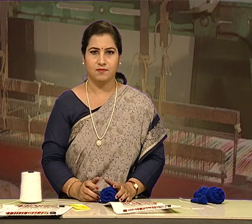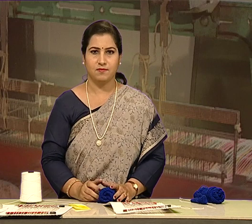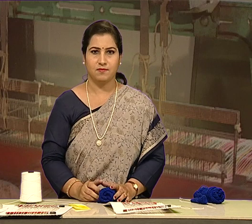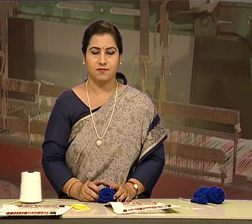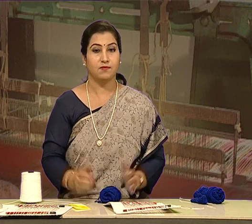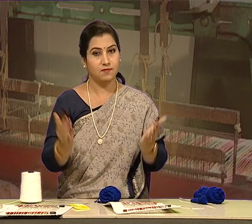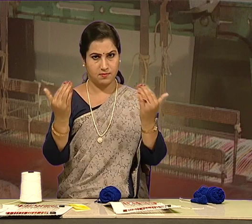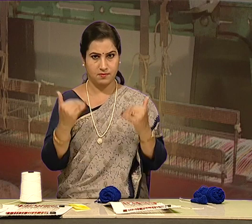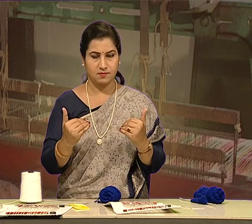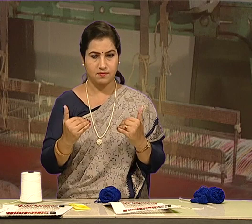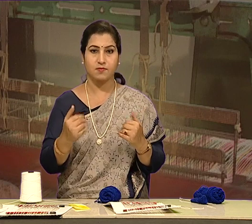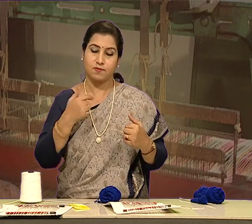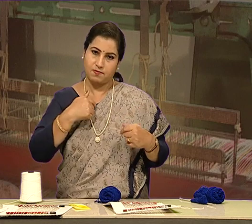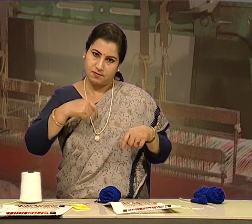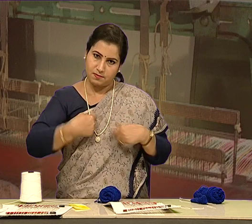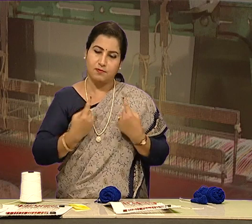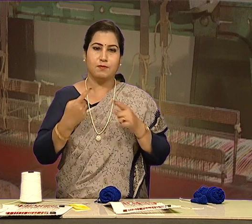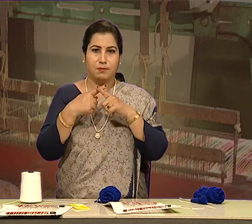आइए हम भी बुनकर देखें।